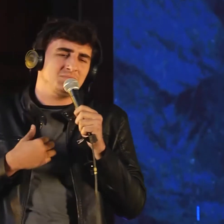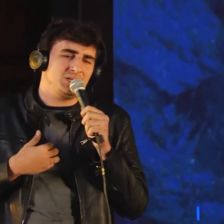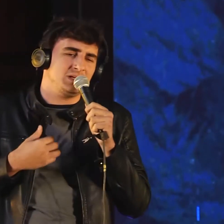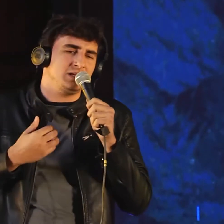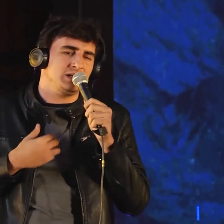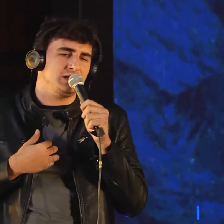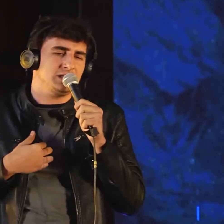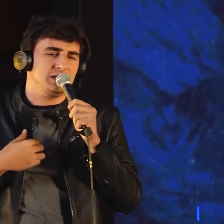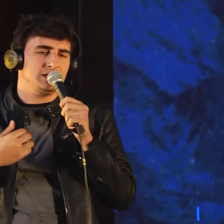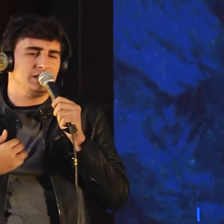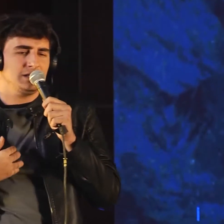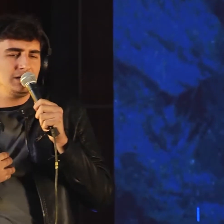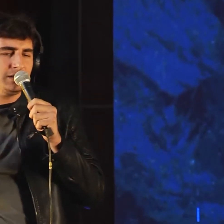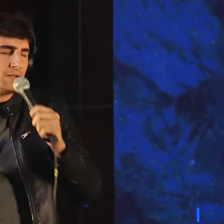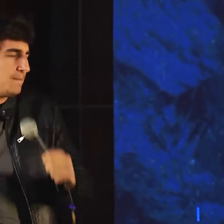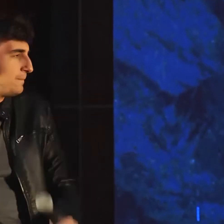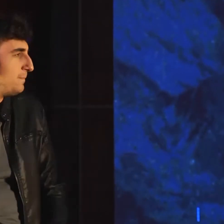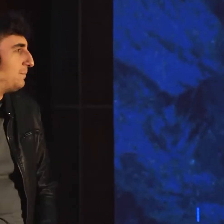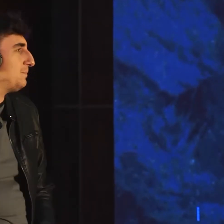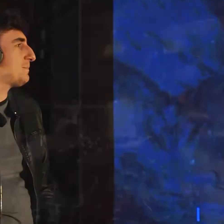para mim.